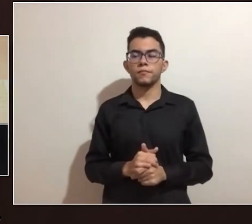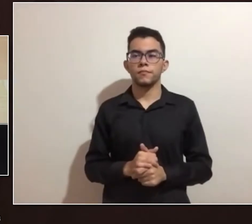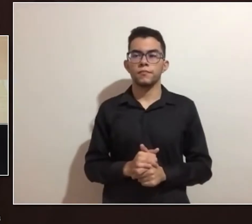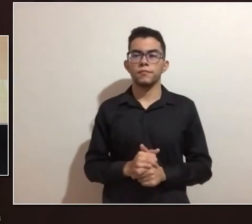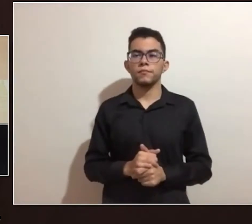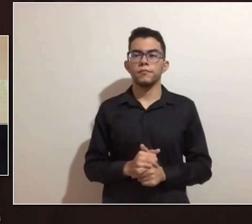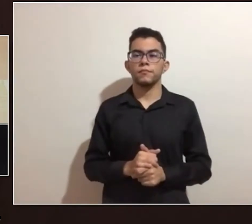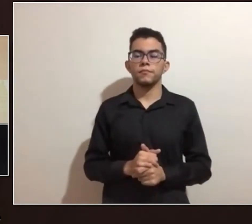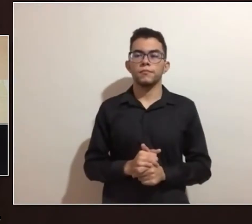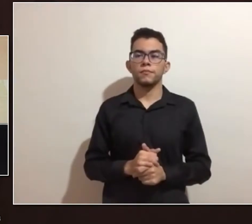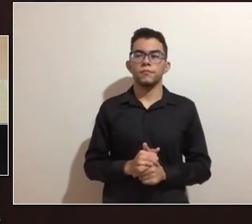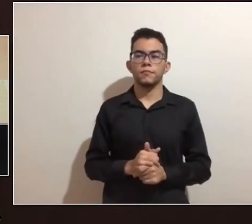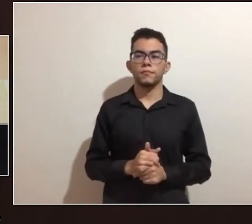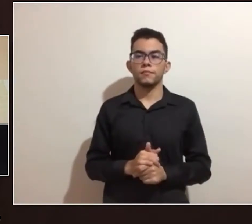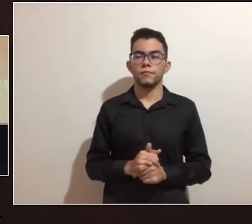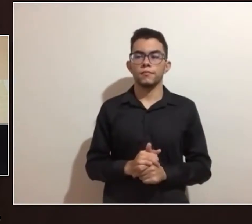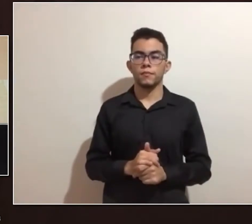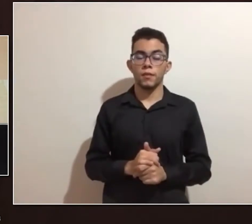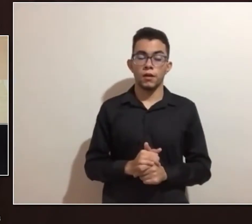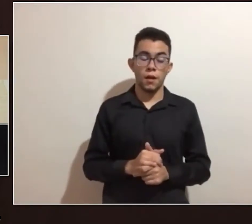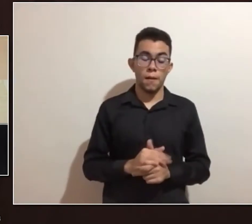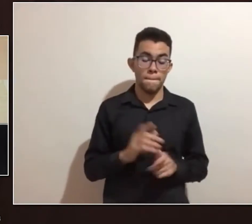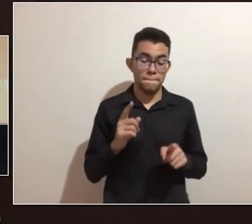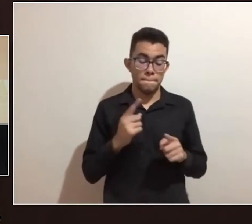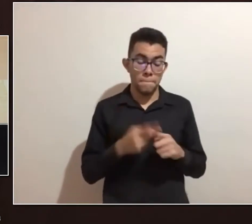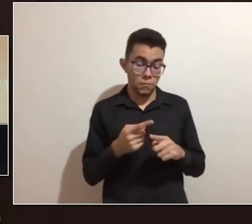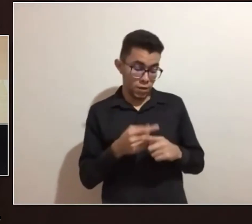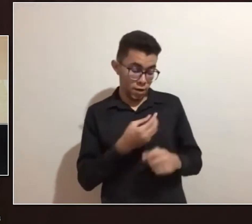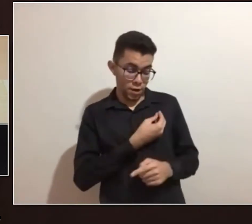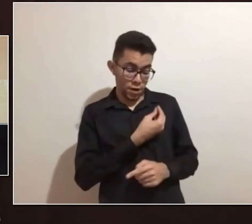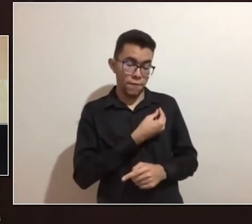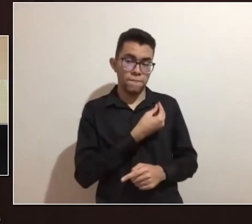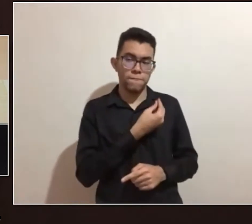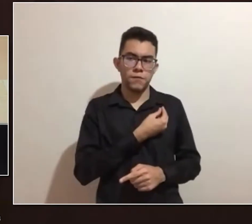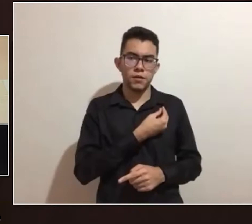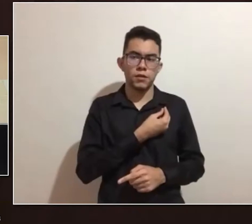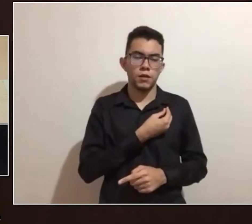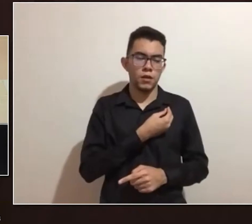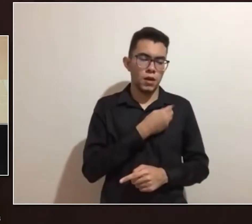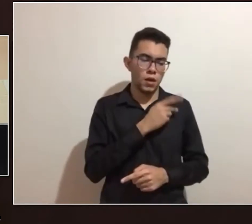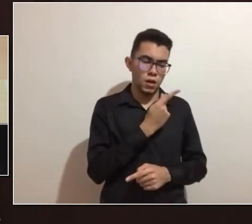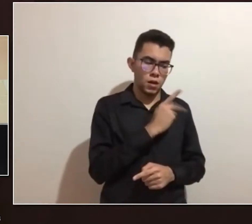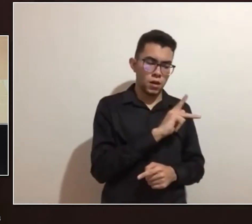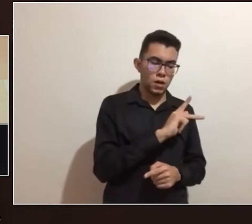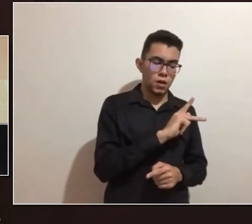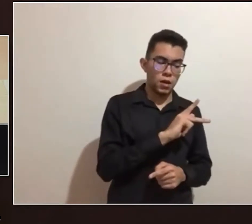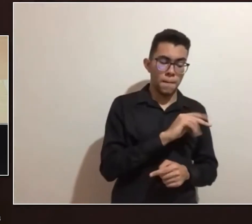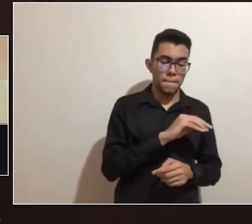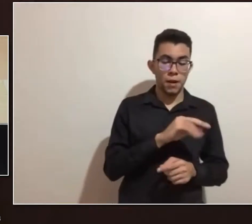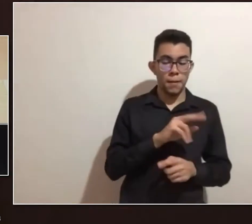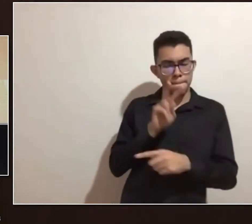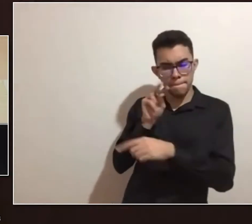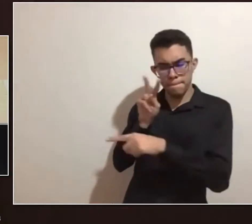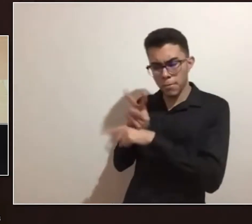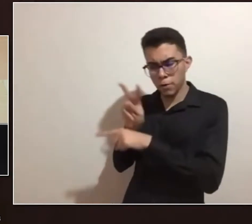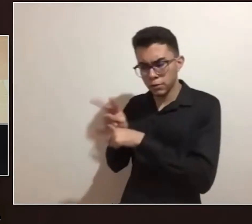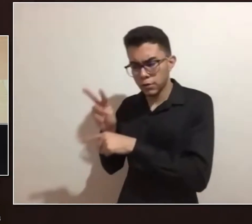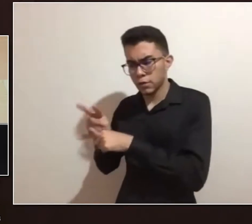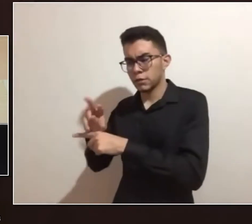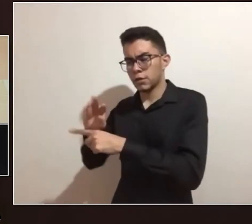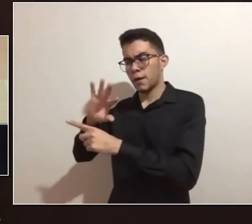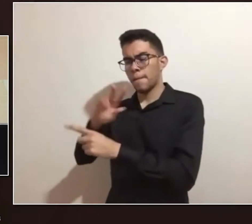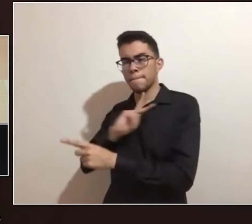vida arriscaram a sua própria cabeça, e isso lhes agradeço, não somente eu, mas também todas